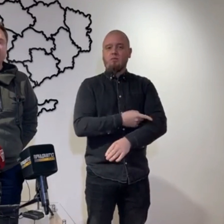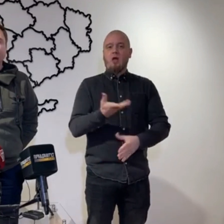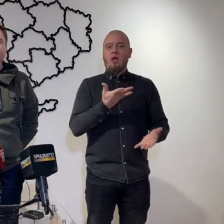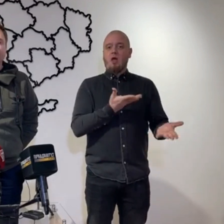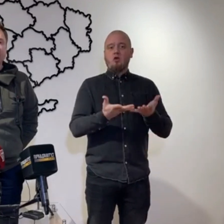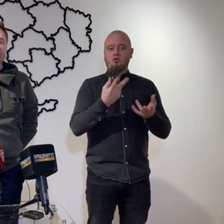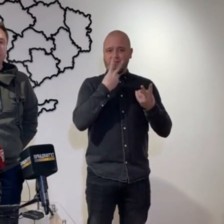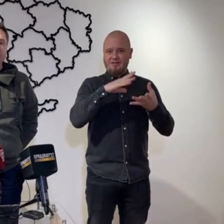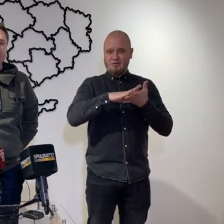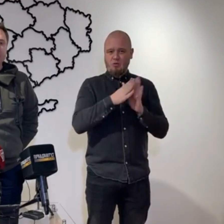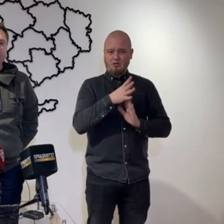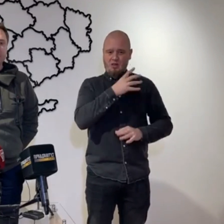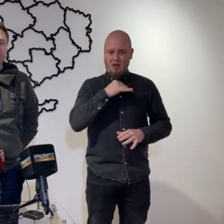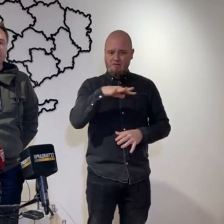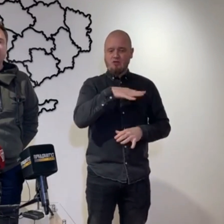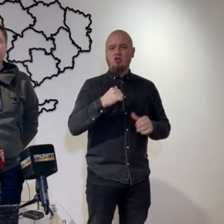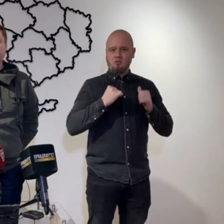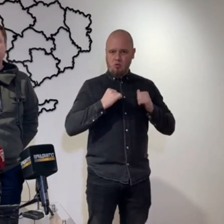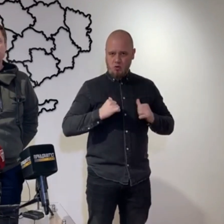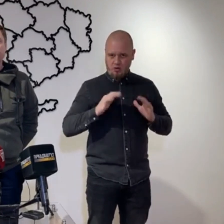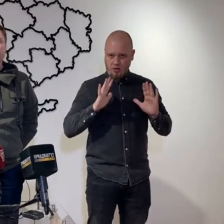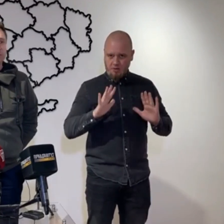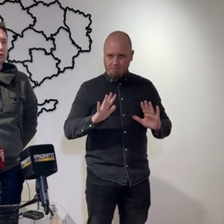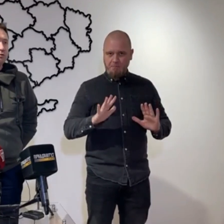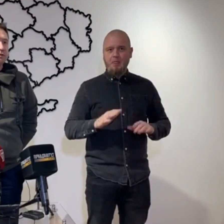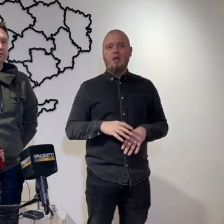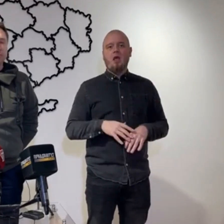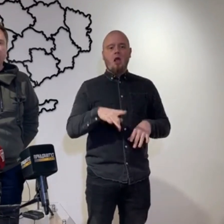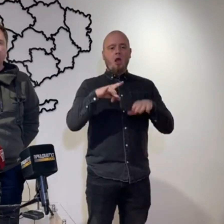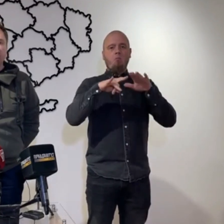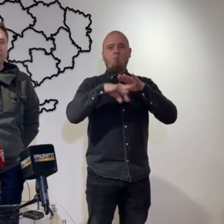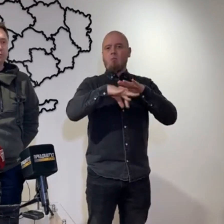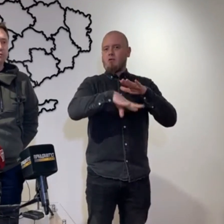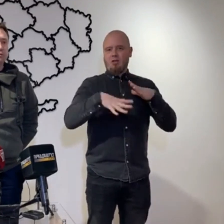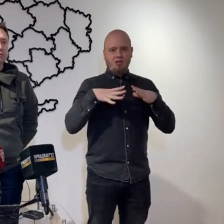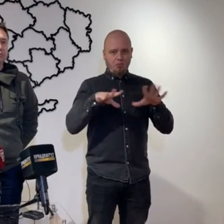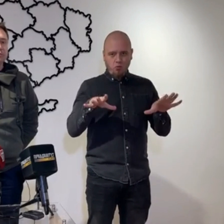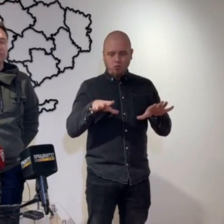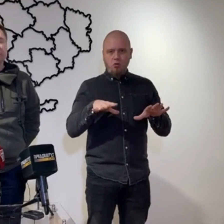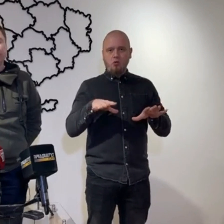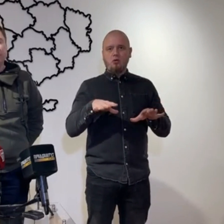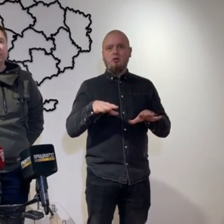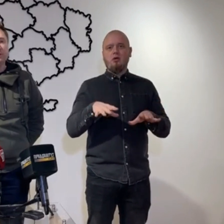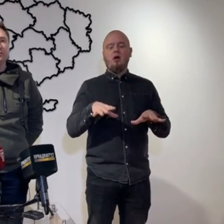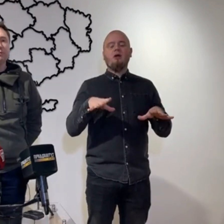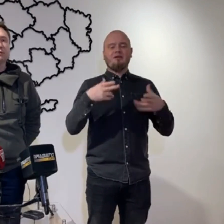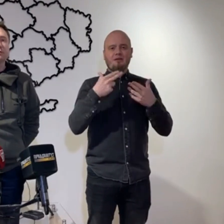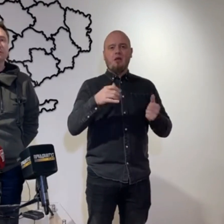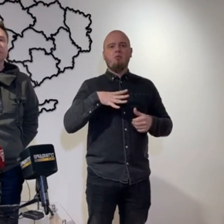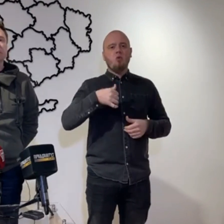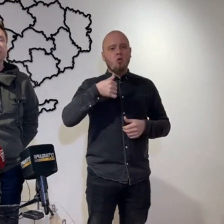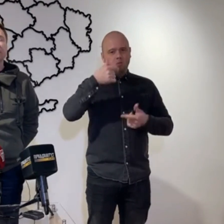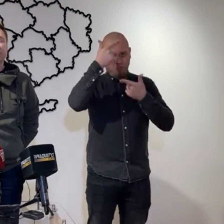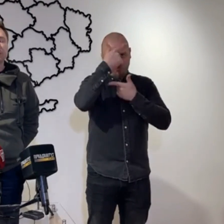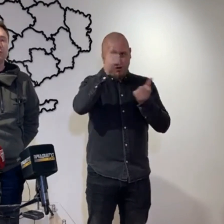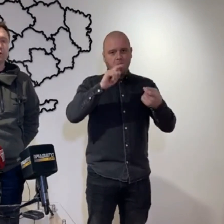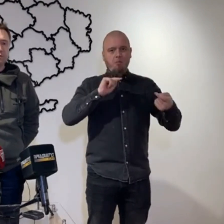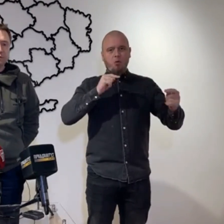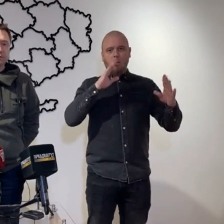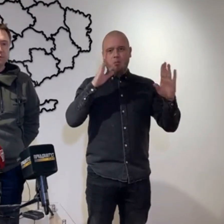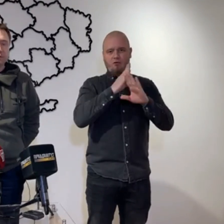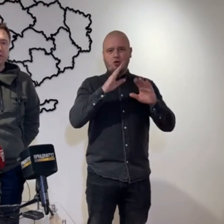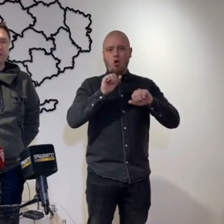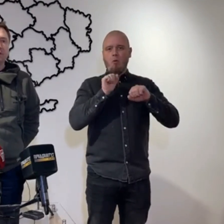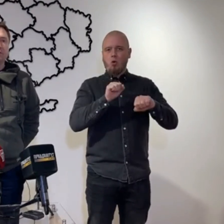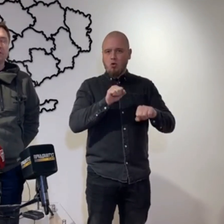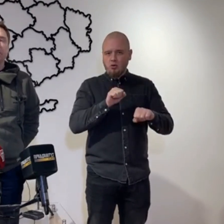була ситуація на Львівщині спокійна, бомбардувань не було, так було сповіщення повітряної